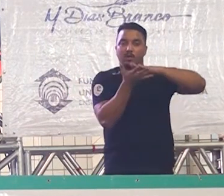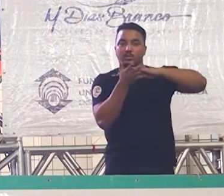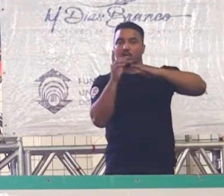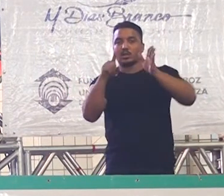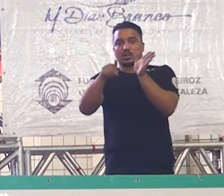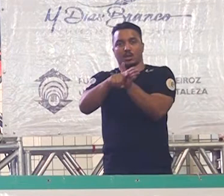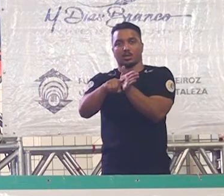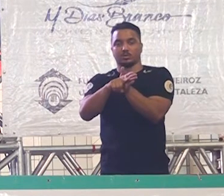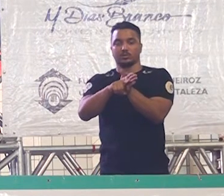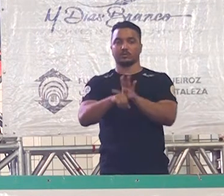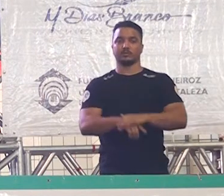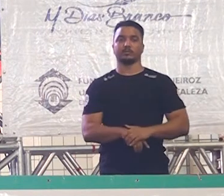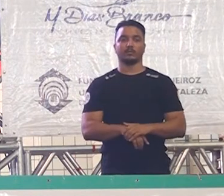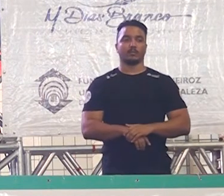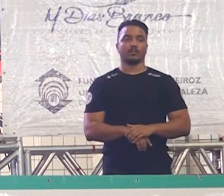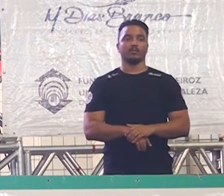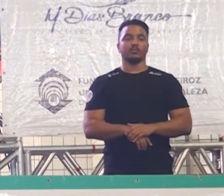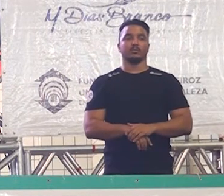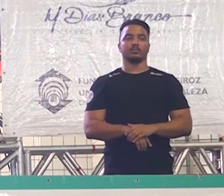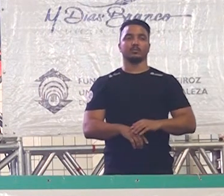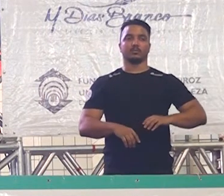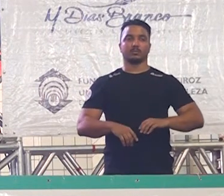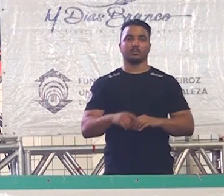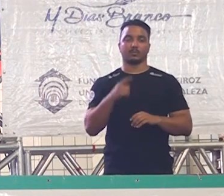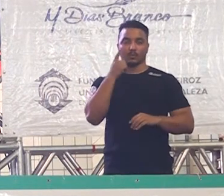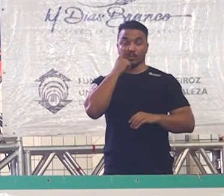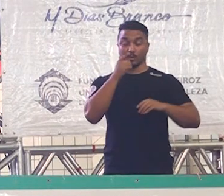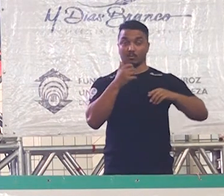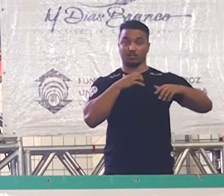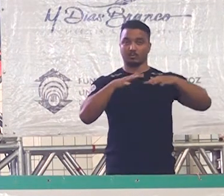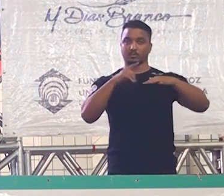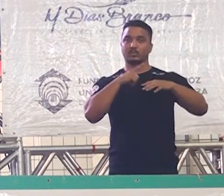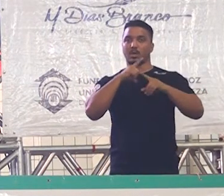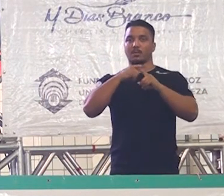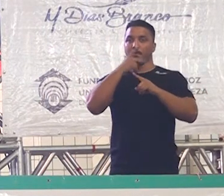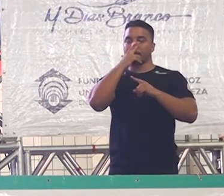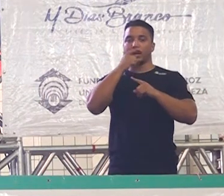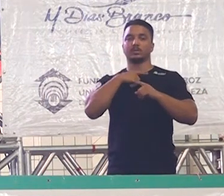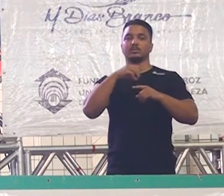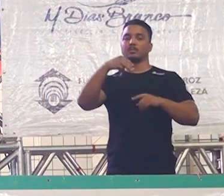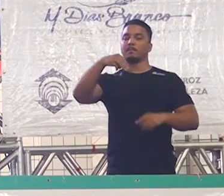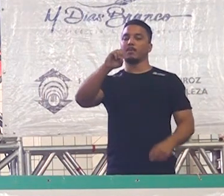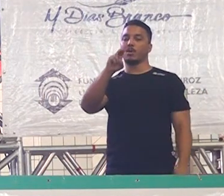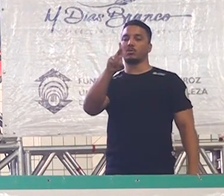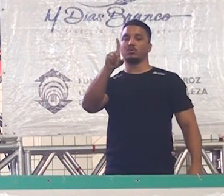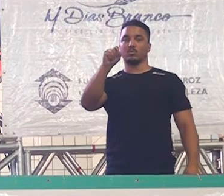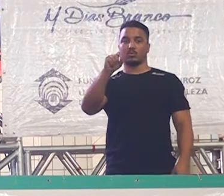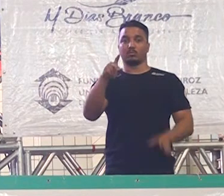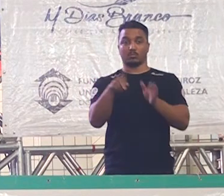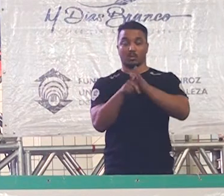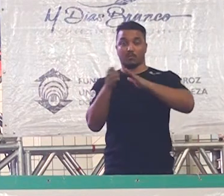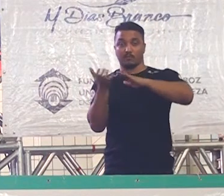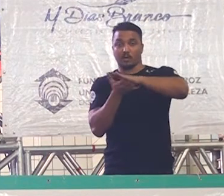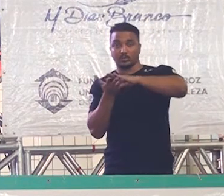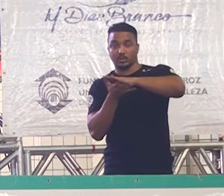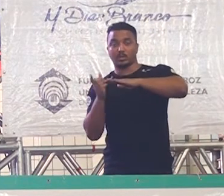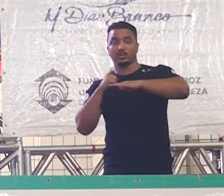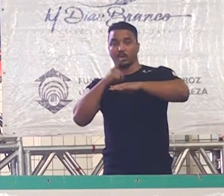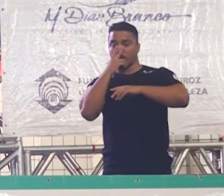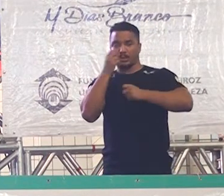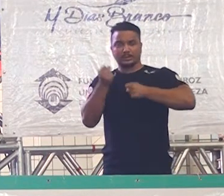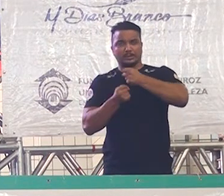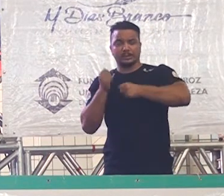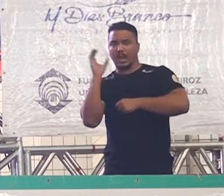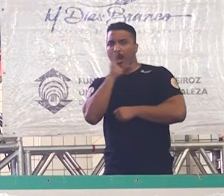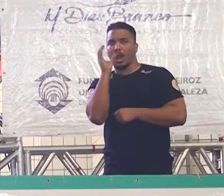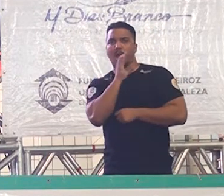Suponha agora que o meu objeto, o meu móvel, esteja aumentando o módulo da velocidade. Ele esteja cada vez correndo